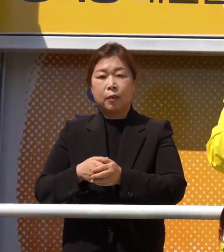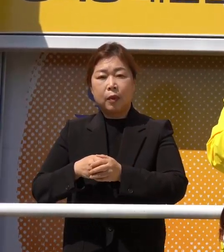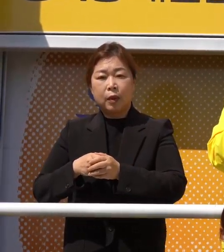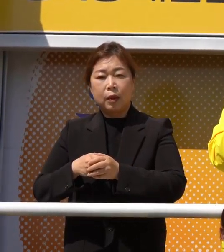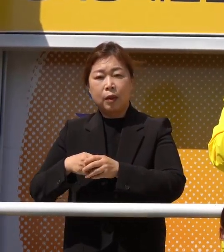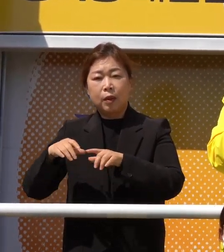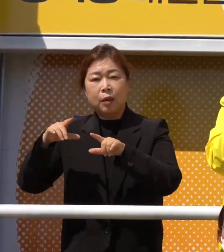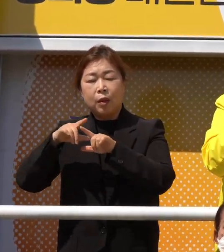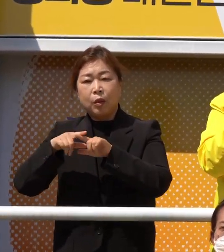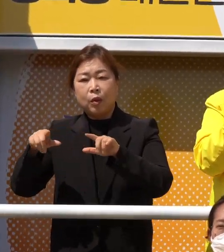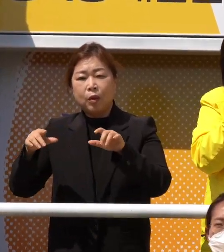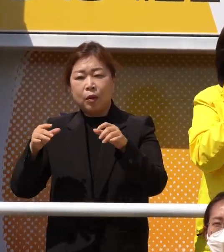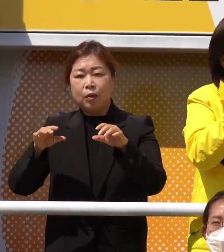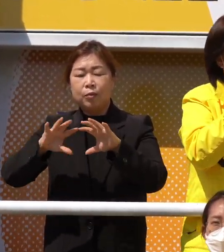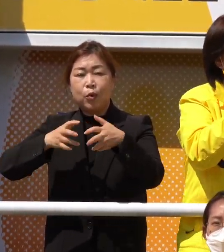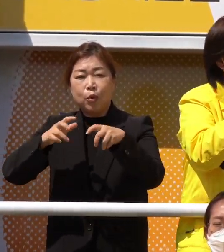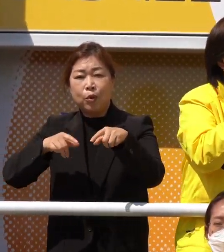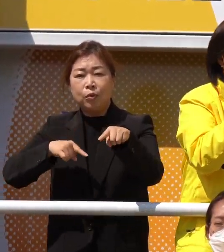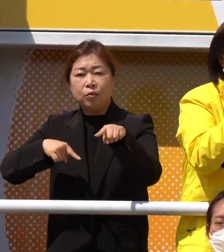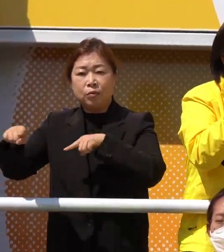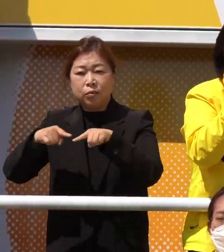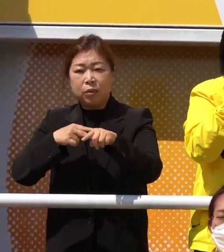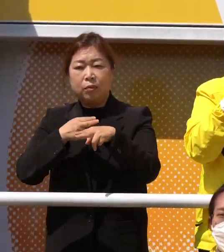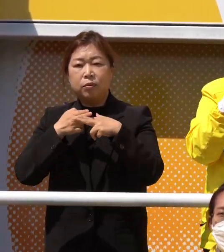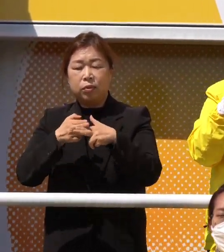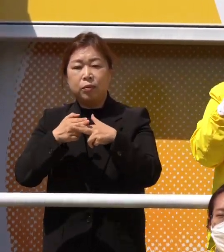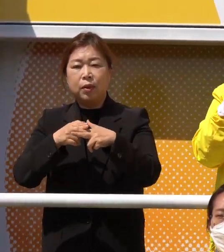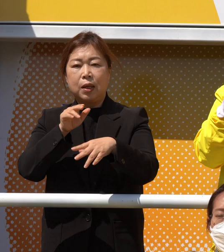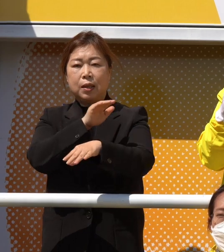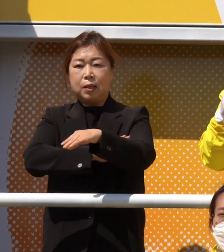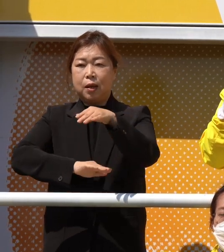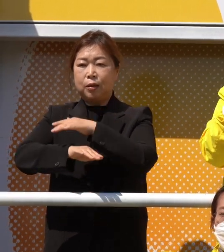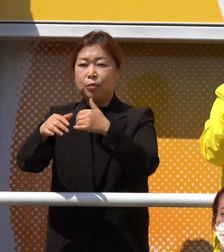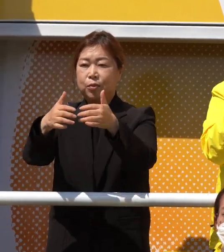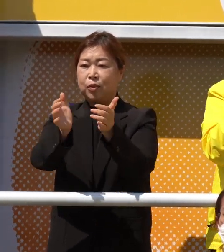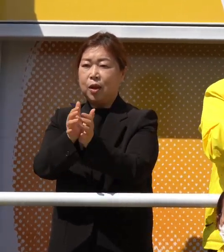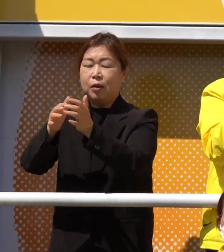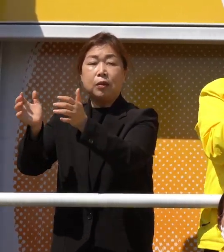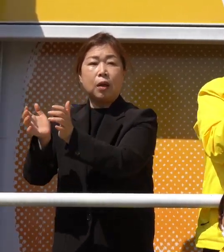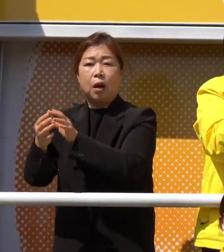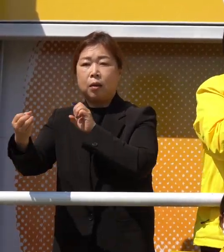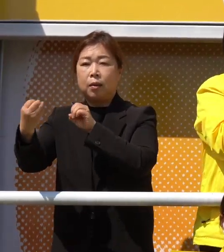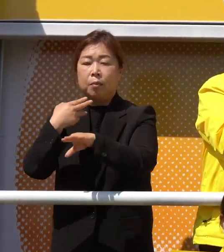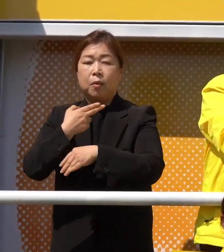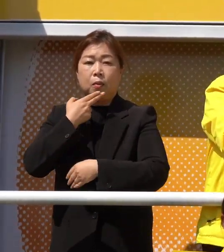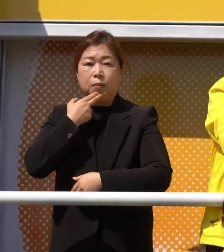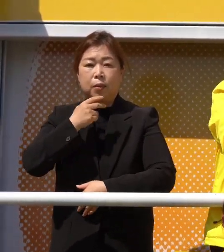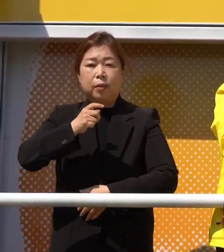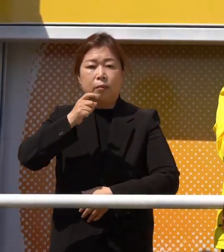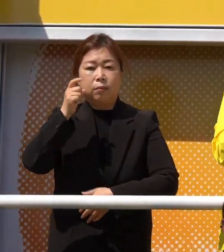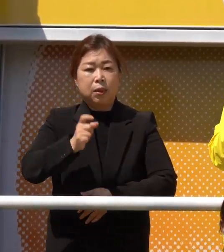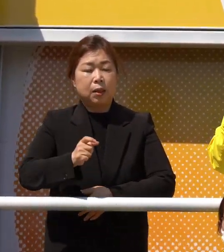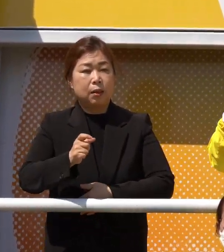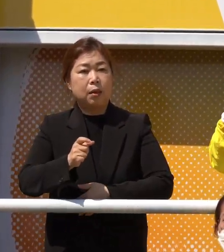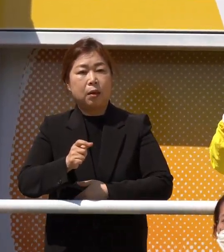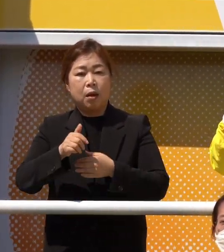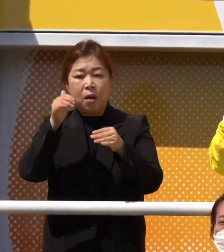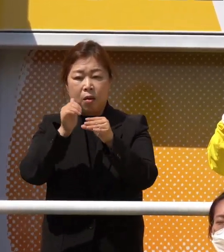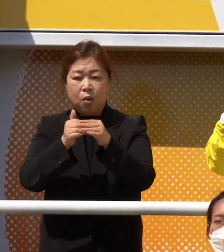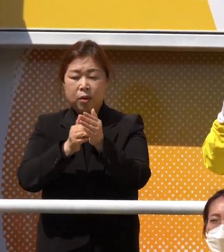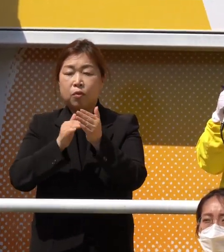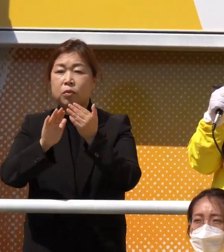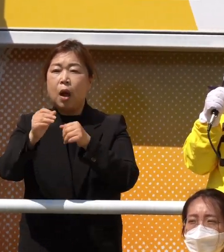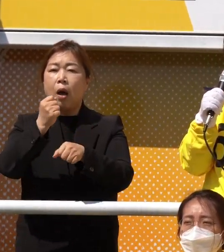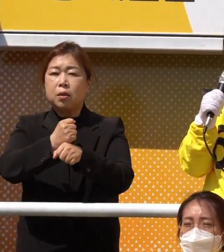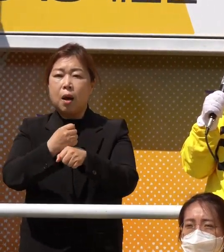국회를 우지자지하고 있는 거대 양당 답이 없습니다. 선거 끝나고 하자고 합니다.